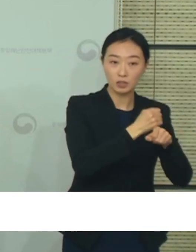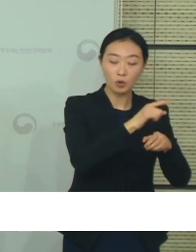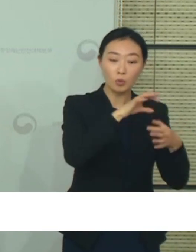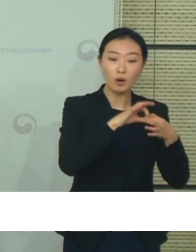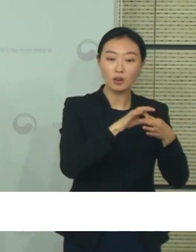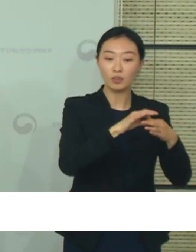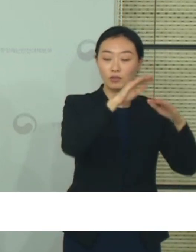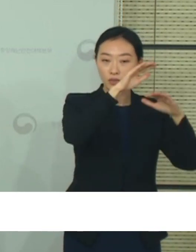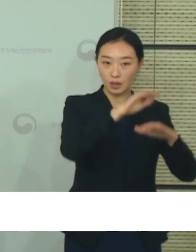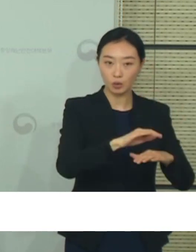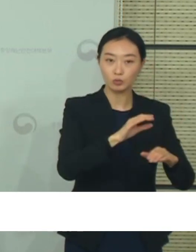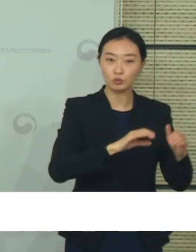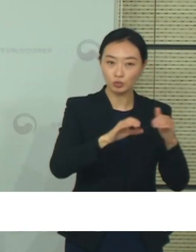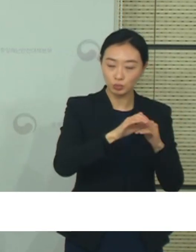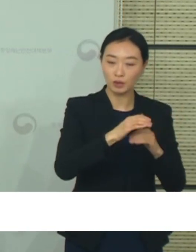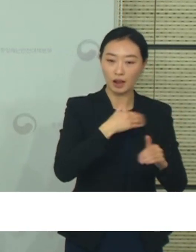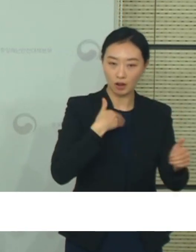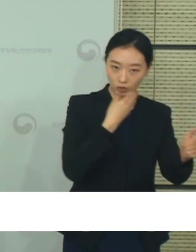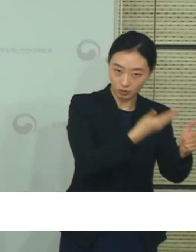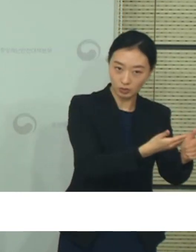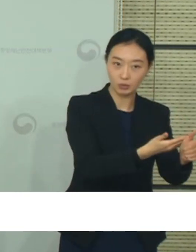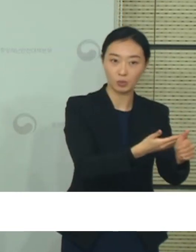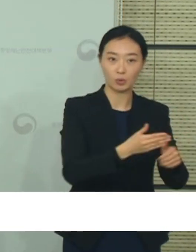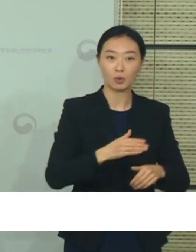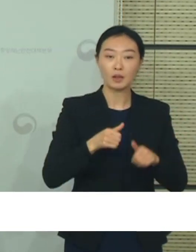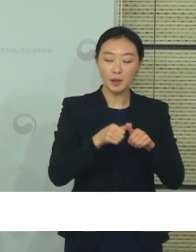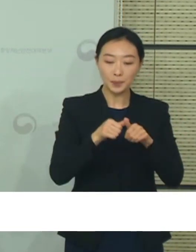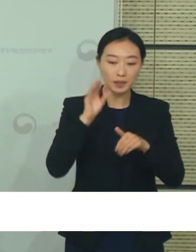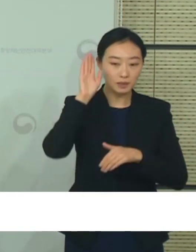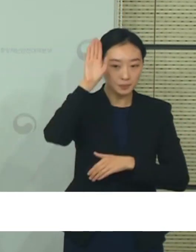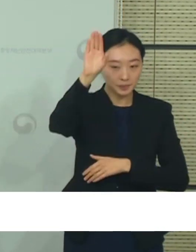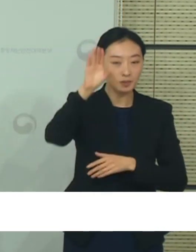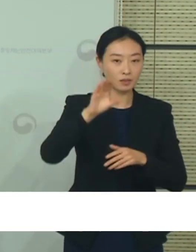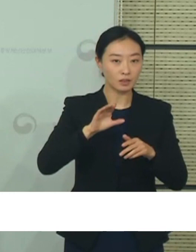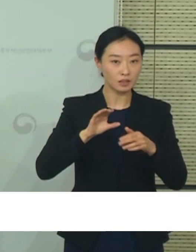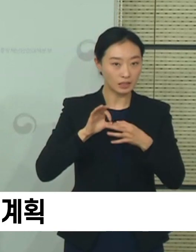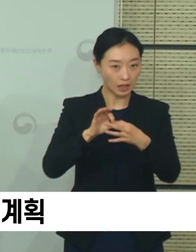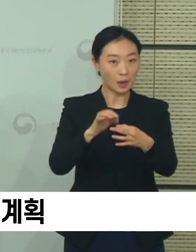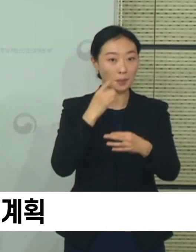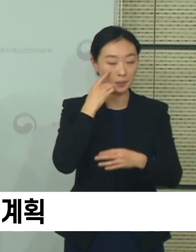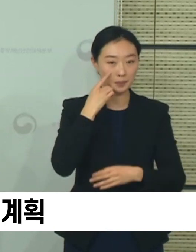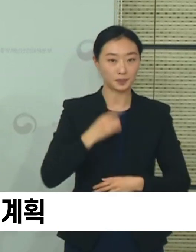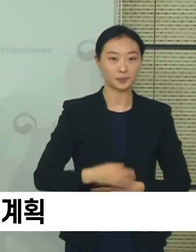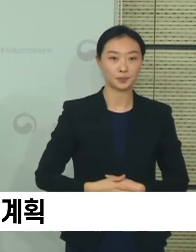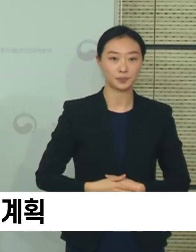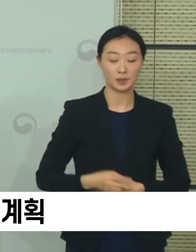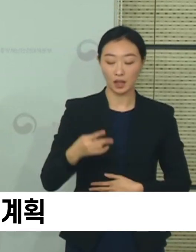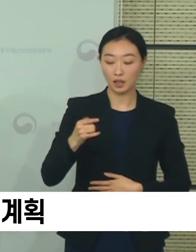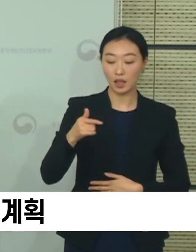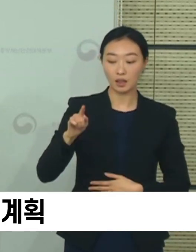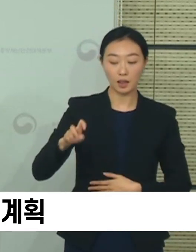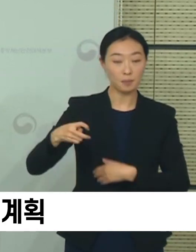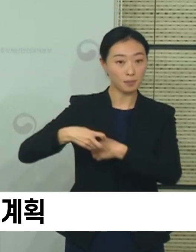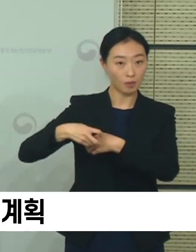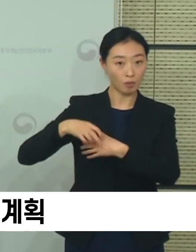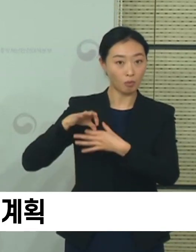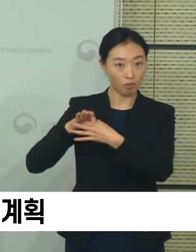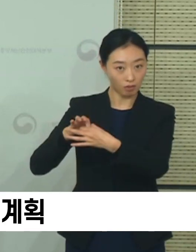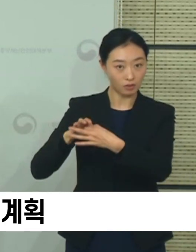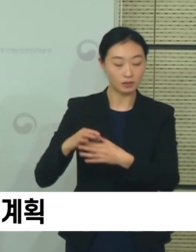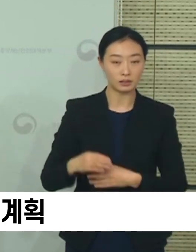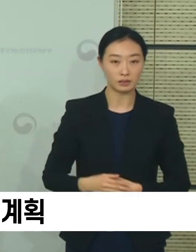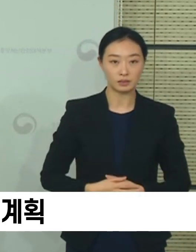더 충분히 알려드리고 협의를 진행할 수 있도록 하겠습니다. 대남병원과 관련해서는 현재